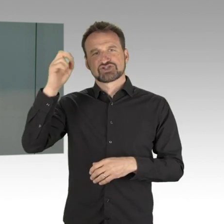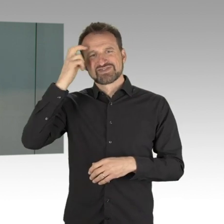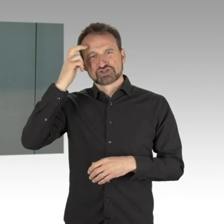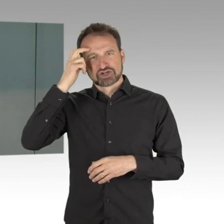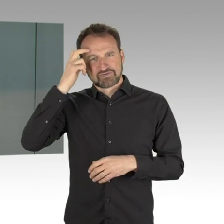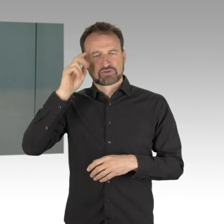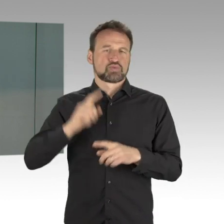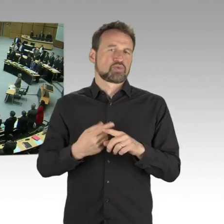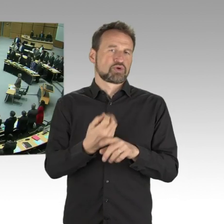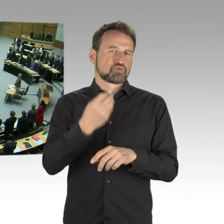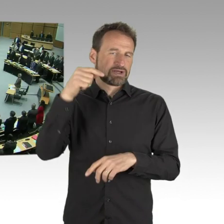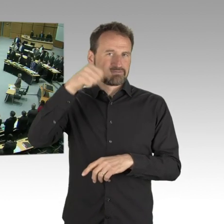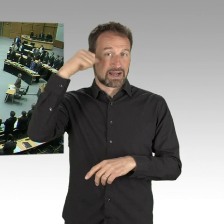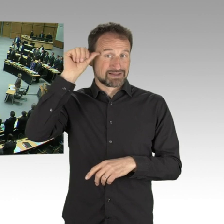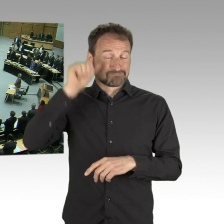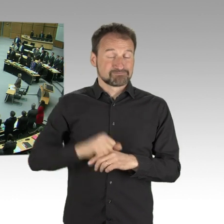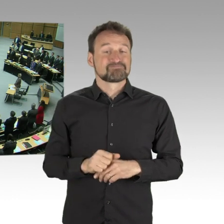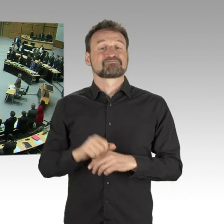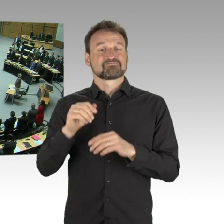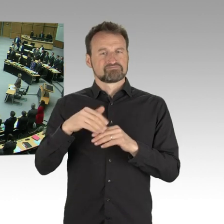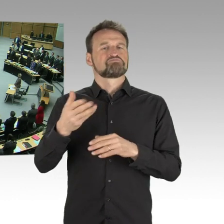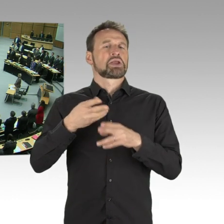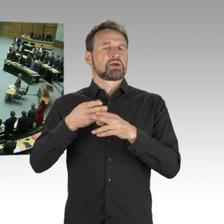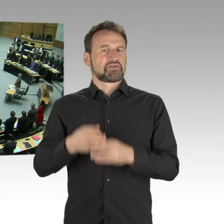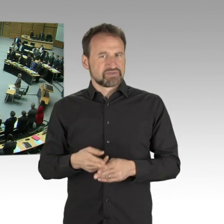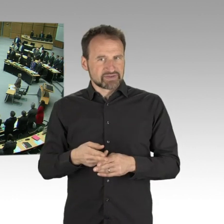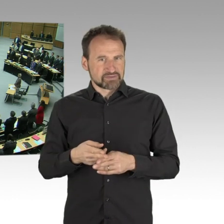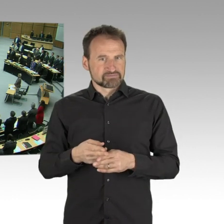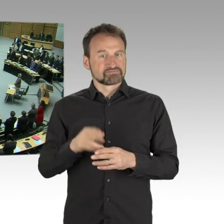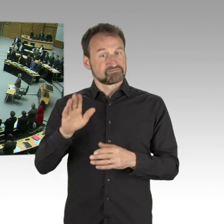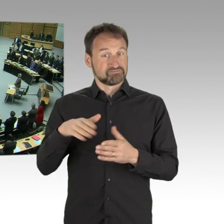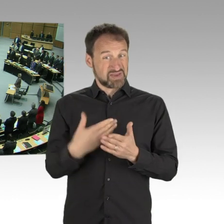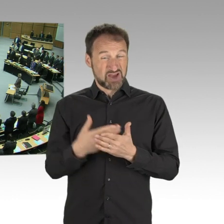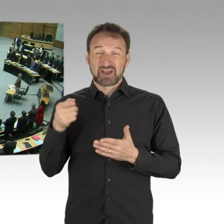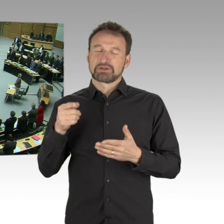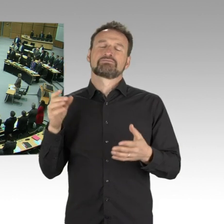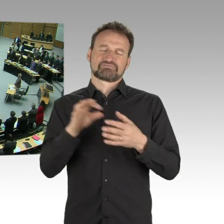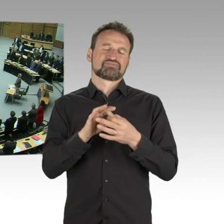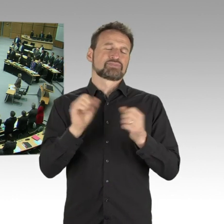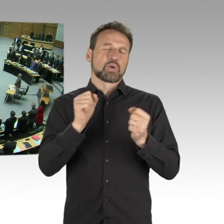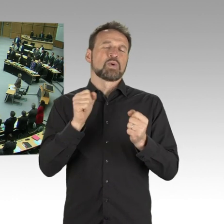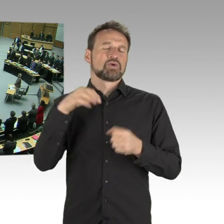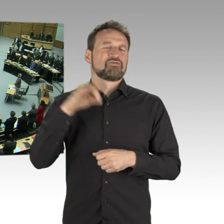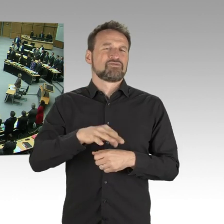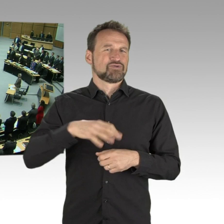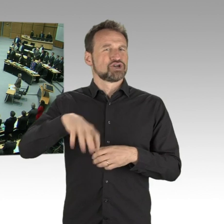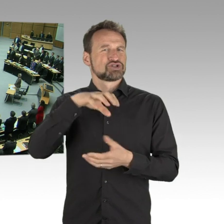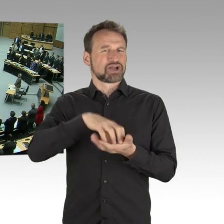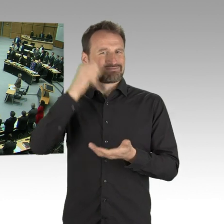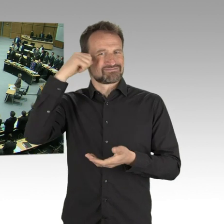kehrte er in seine Heimat zurück und lebte im sogenannten Sternenstädtchen. Valeri Bukowski